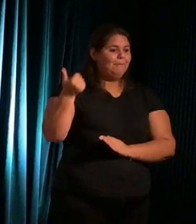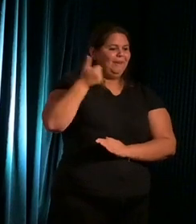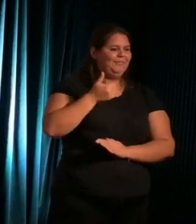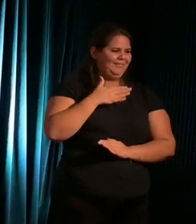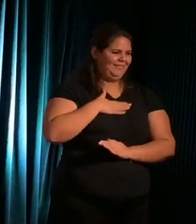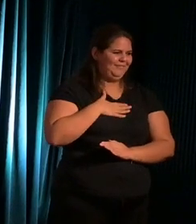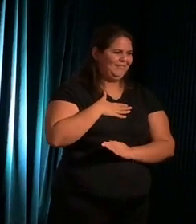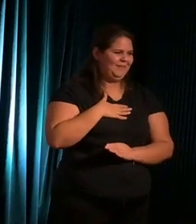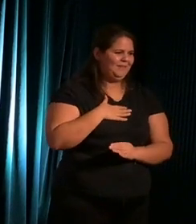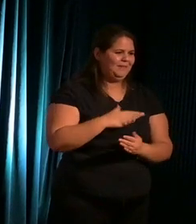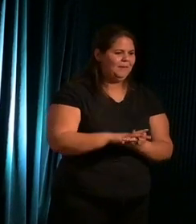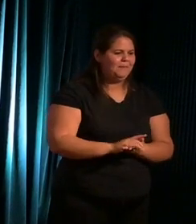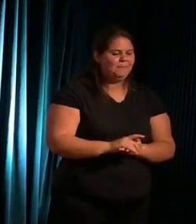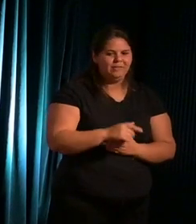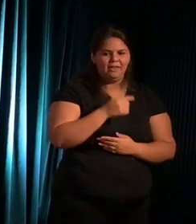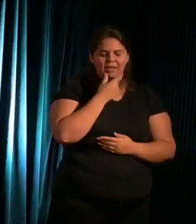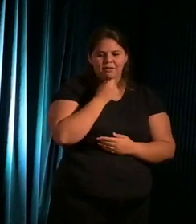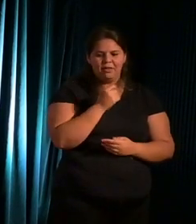atrás.